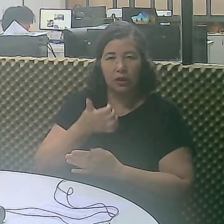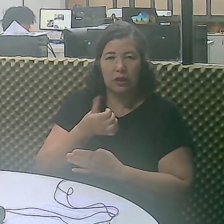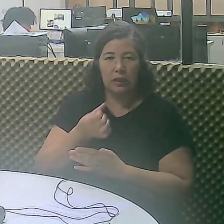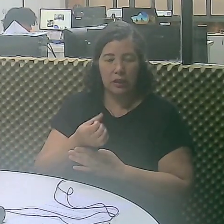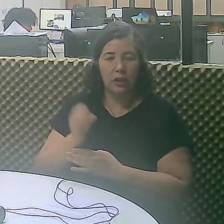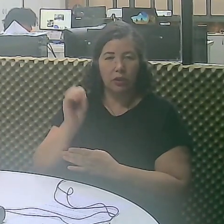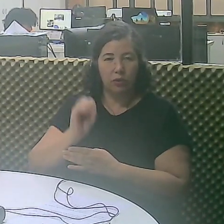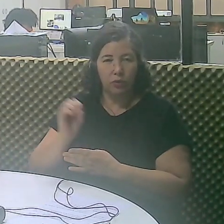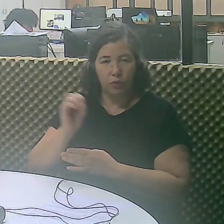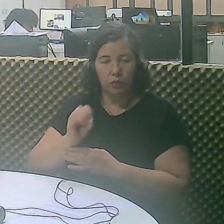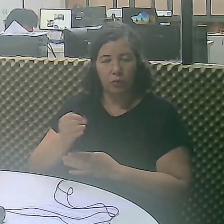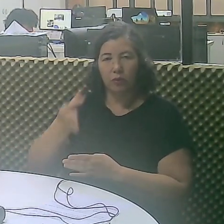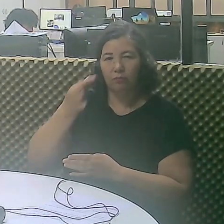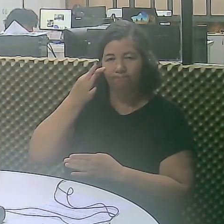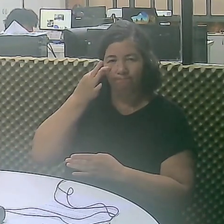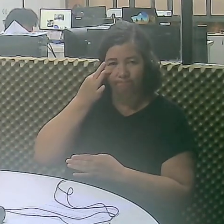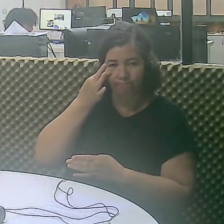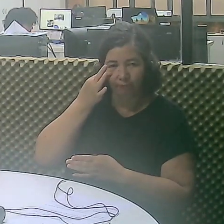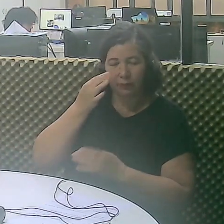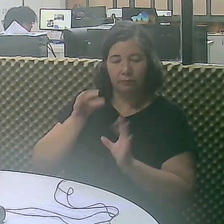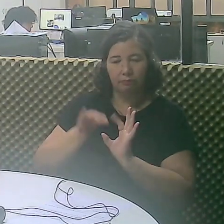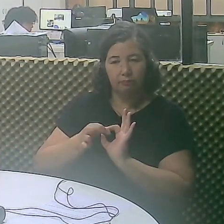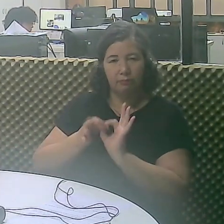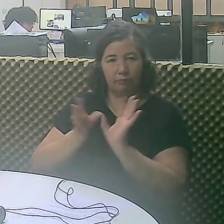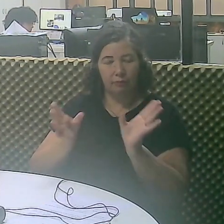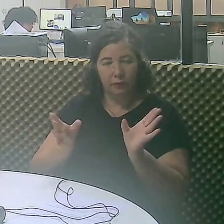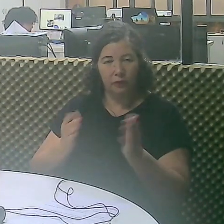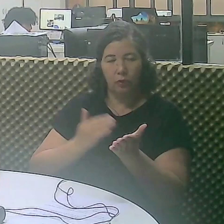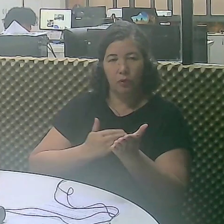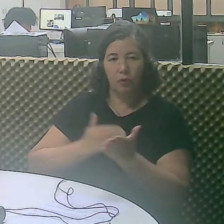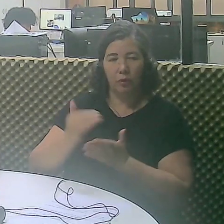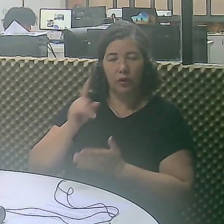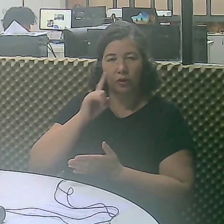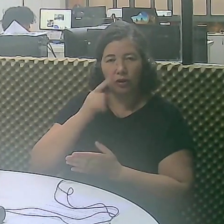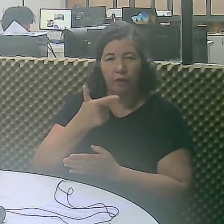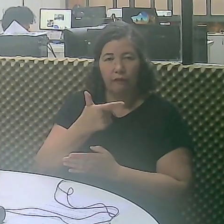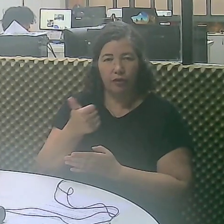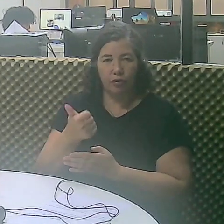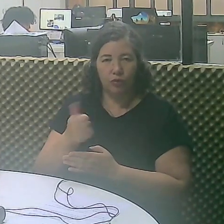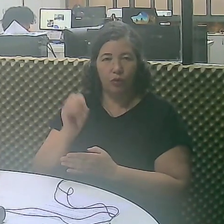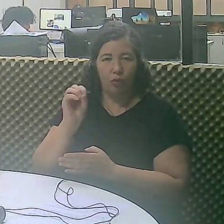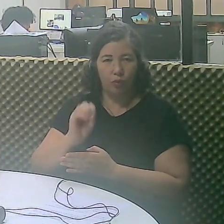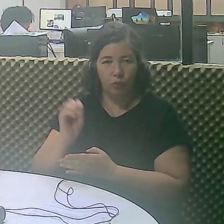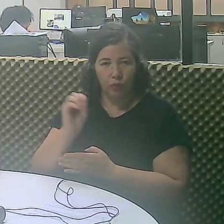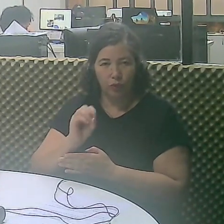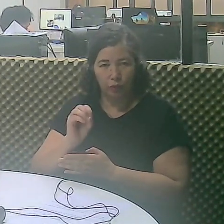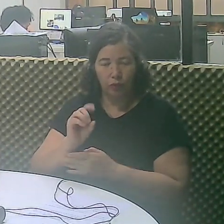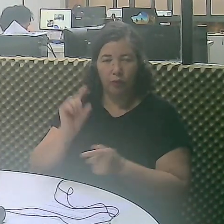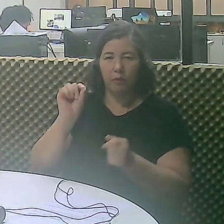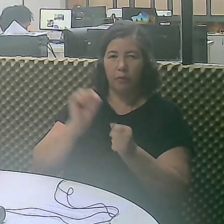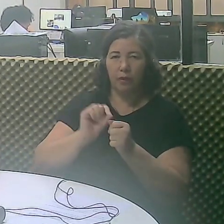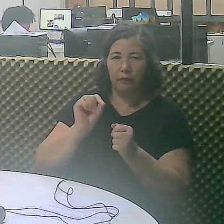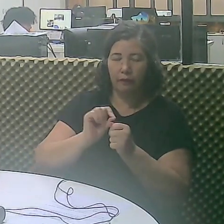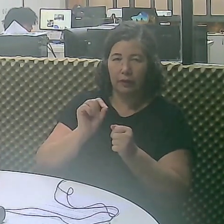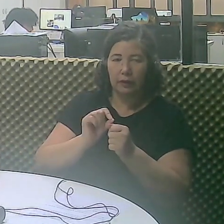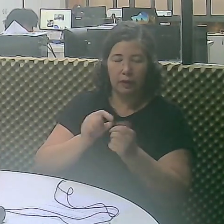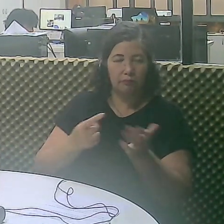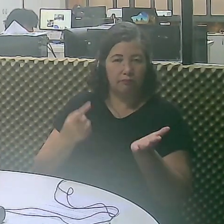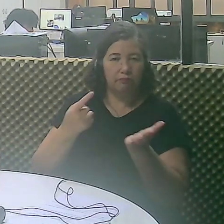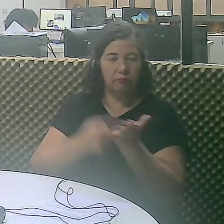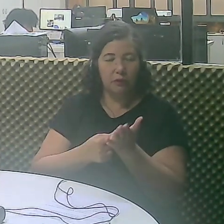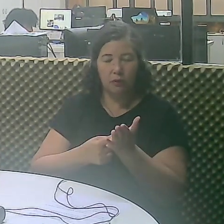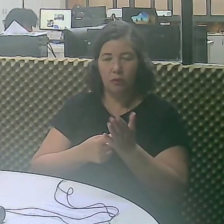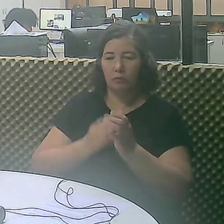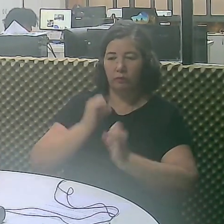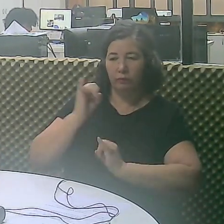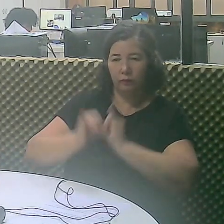outubro, com os atendimentos presenciais liberados a partir do dia 21. Para realizar qualquer agendamento na plataforma